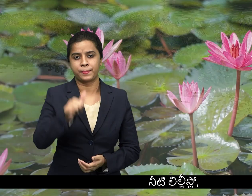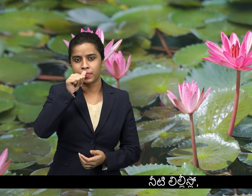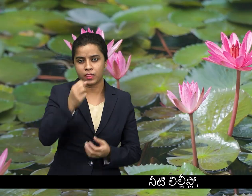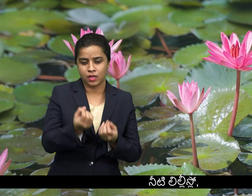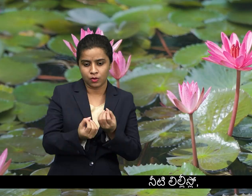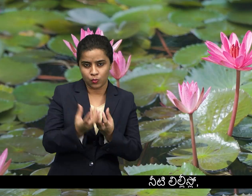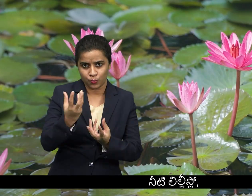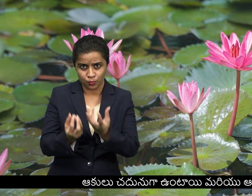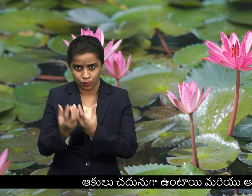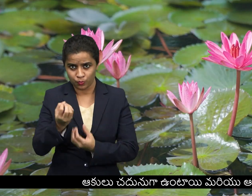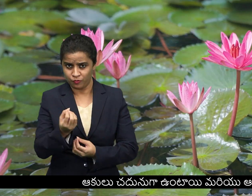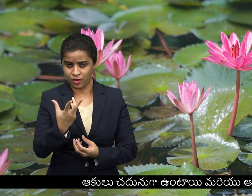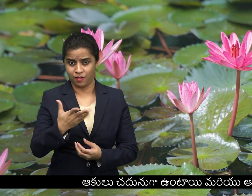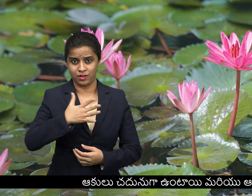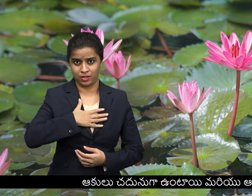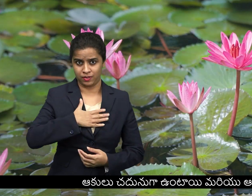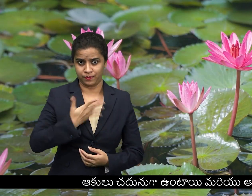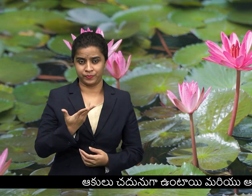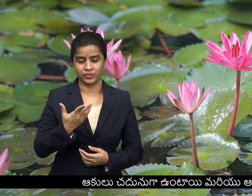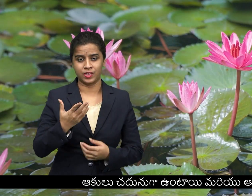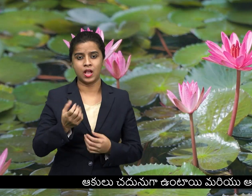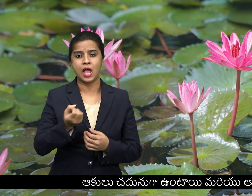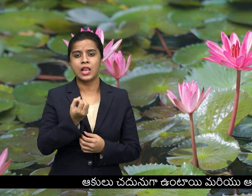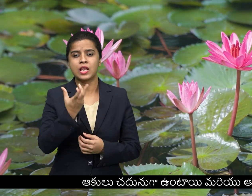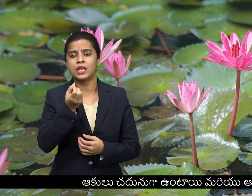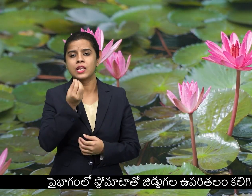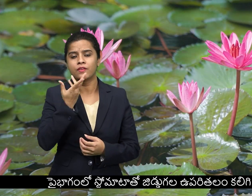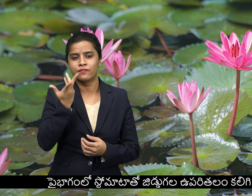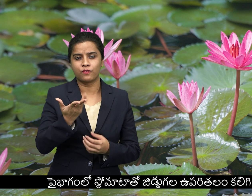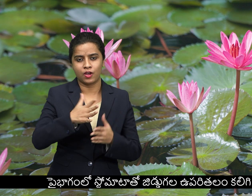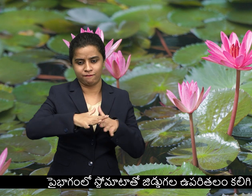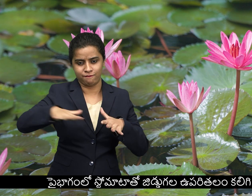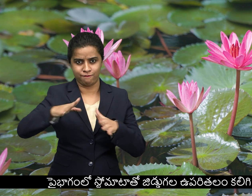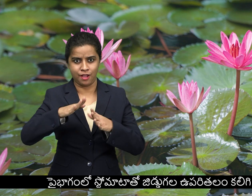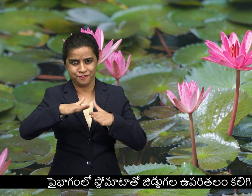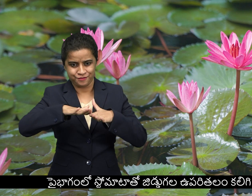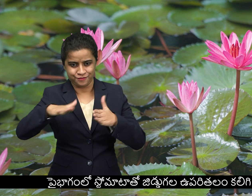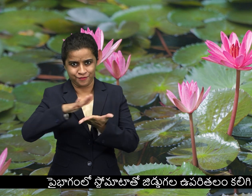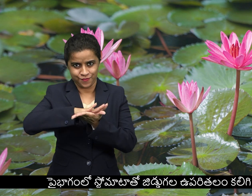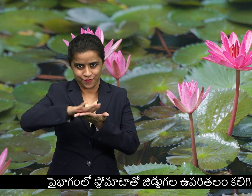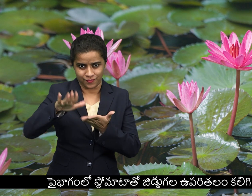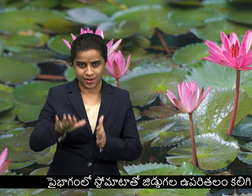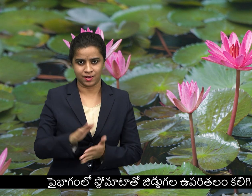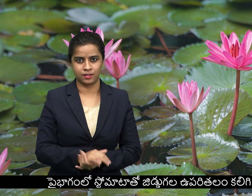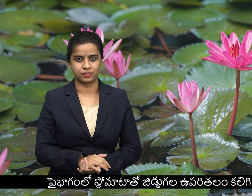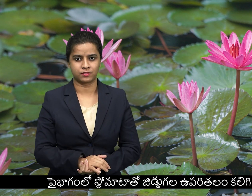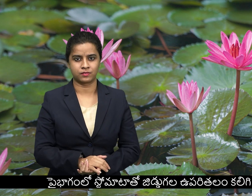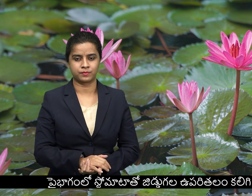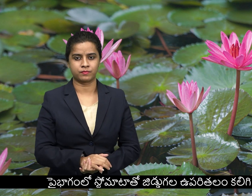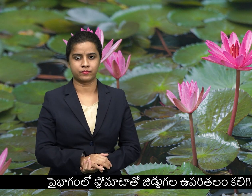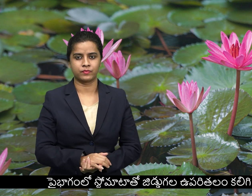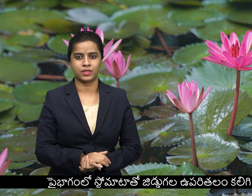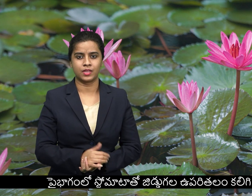నీటి లిల్లీస్లో ఆకులు చదునుగా ఉంటాయి మరియు ఆకు పైభాగంలో స్టొమాటోతో